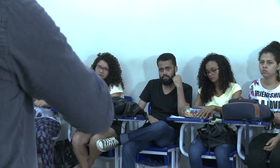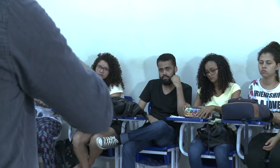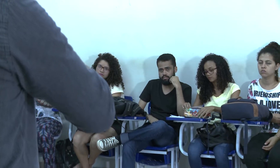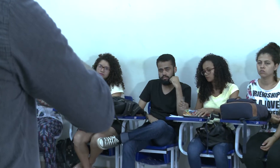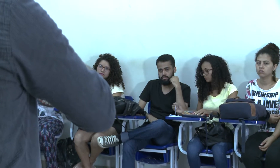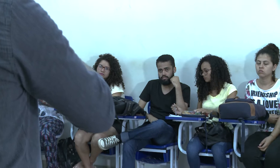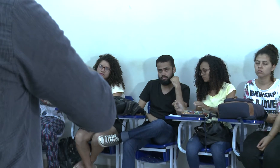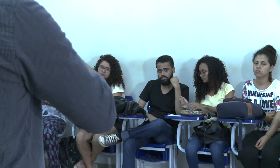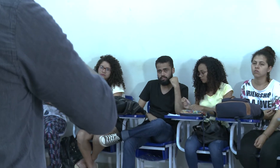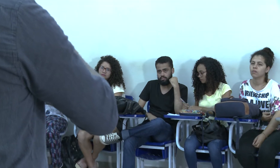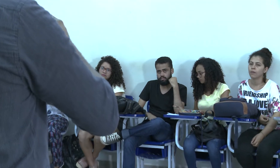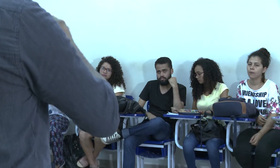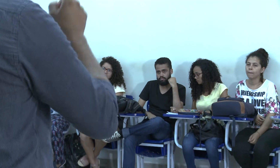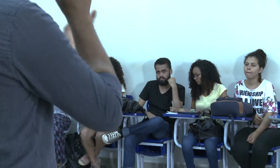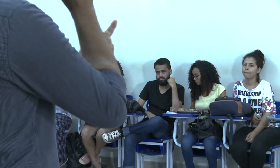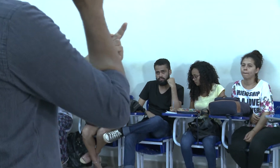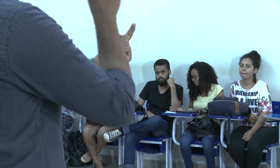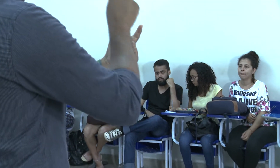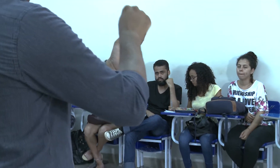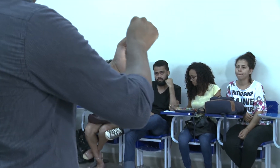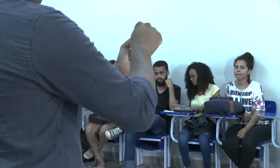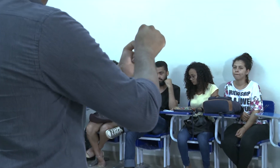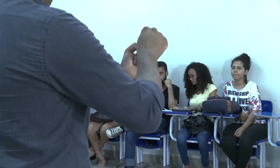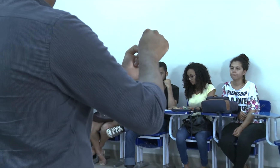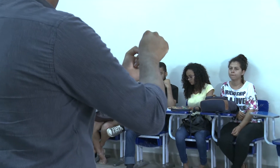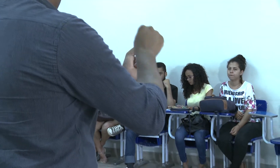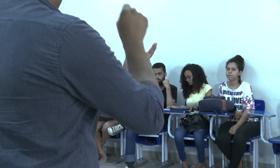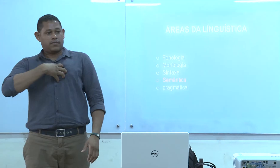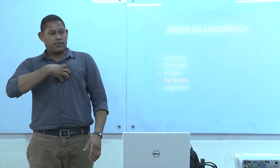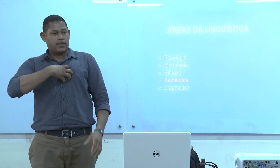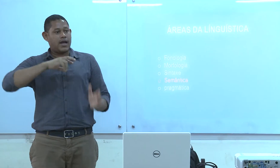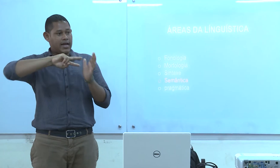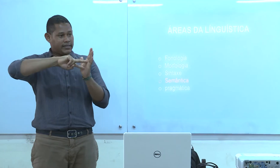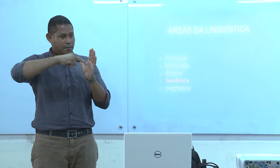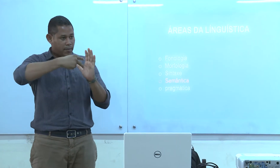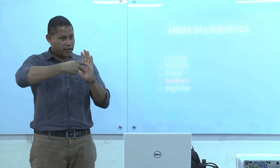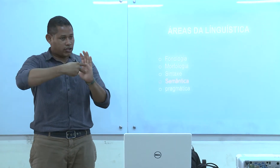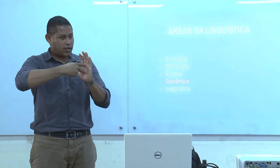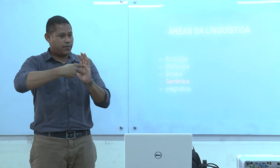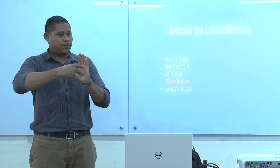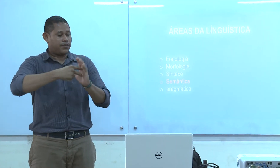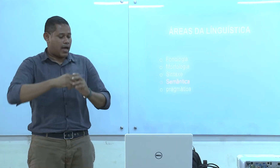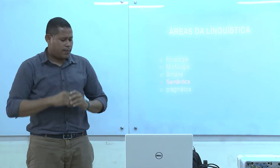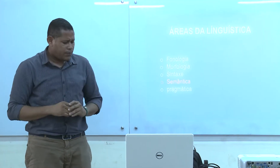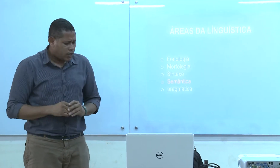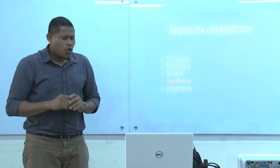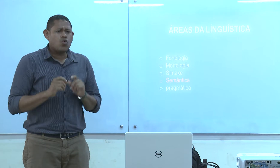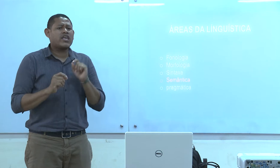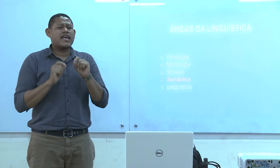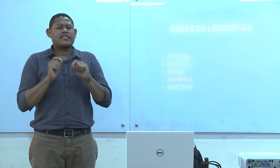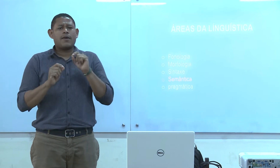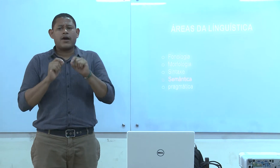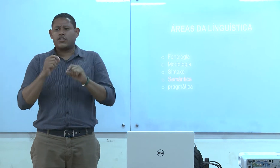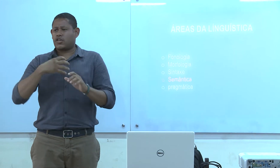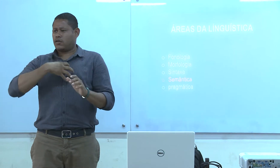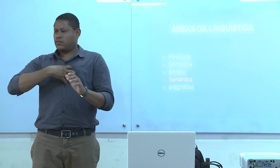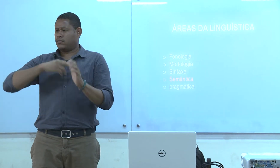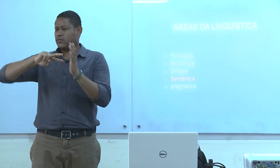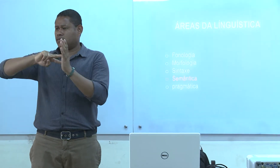dos deficientes auditivos nos espaços sociais mas você sabia que nessa língua nacional existem restos regionais que